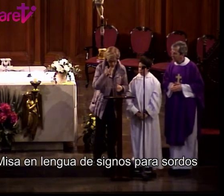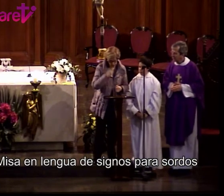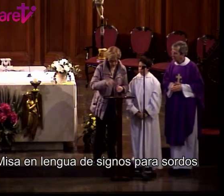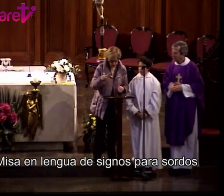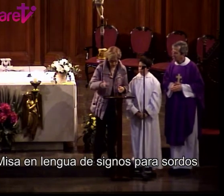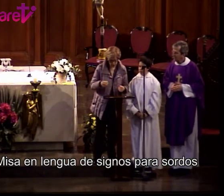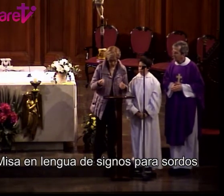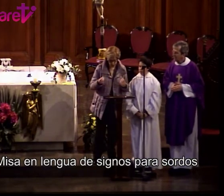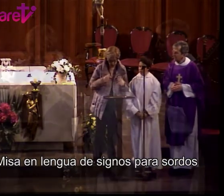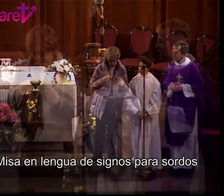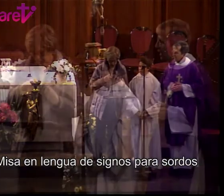amorosamente